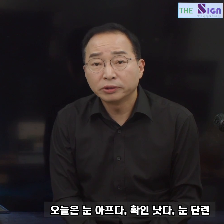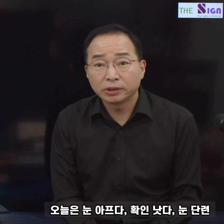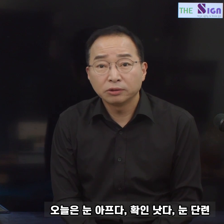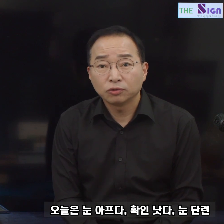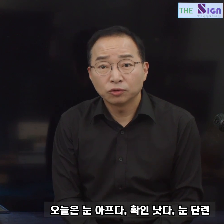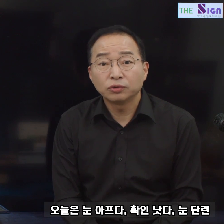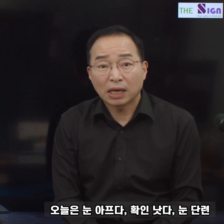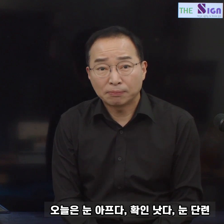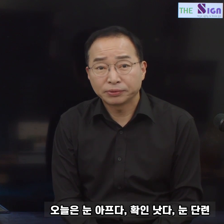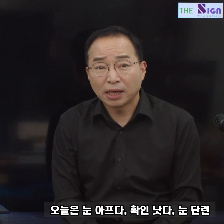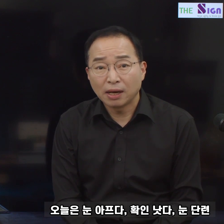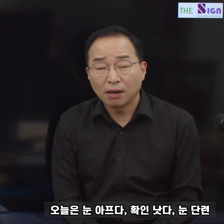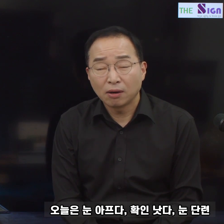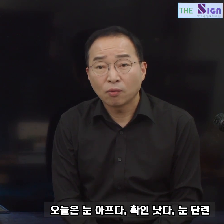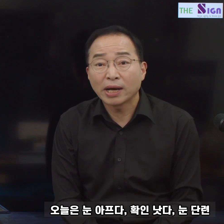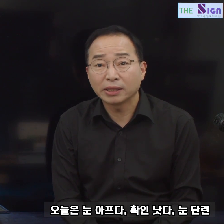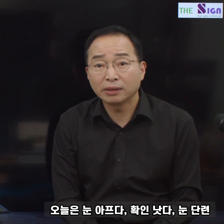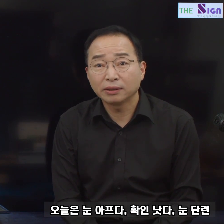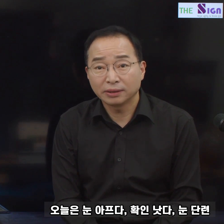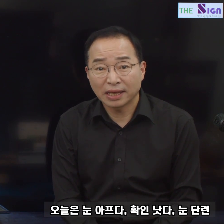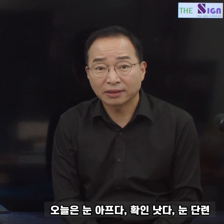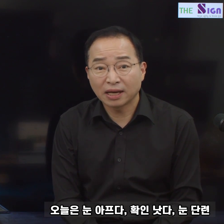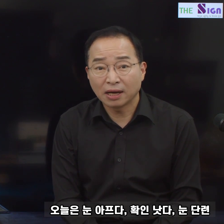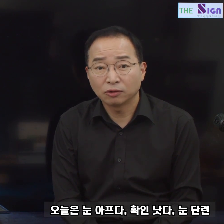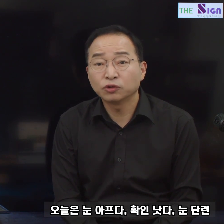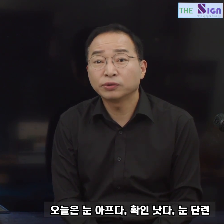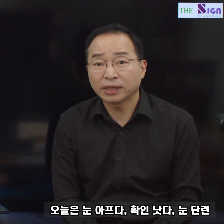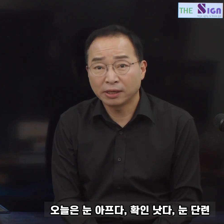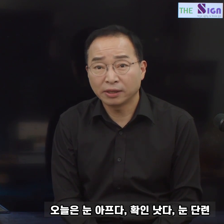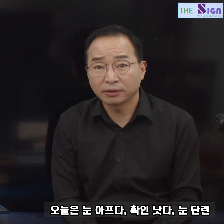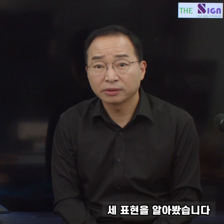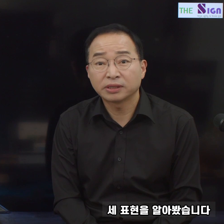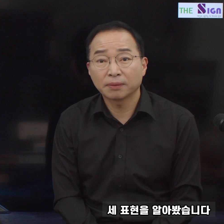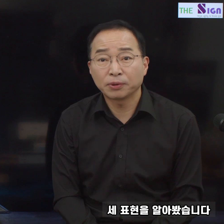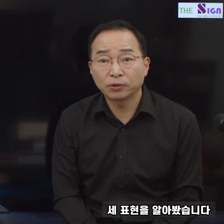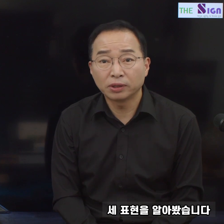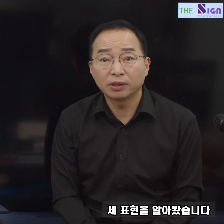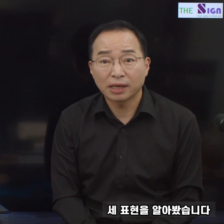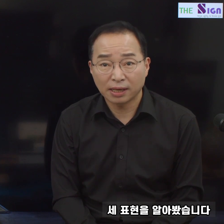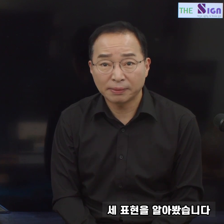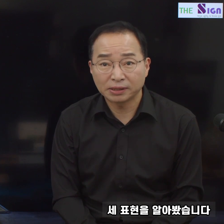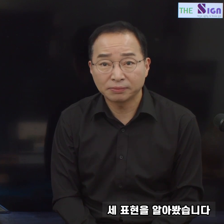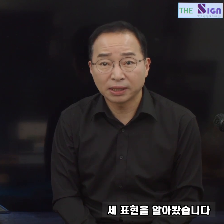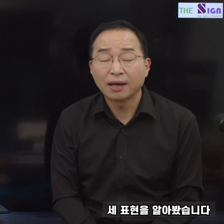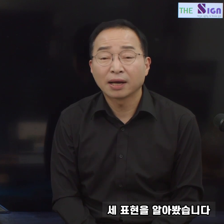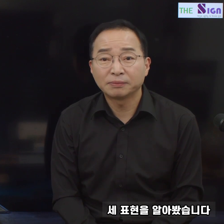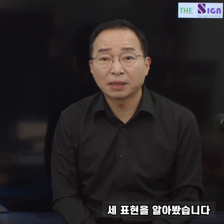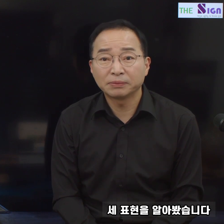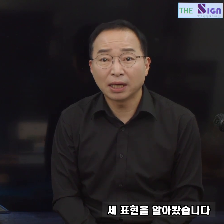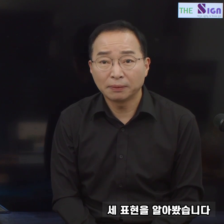오늘은 눈 아프다, 확인 났다, 눈 단련 세 표현을 알아봤습니다. 감사합니다.